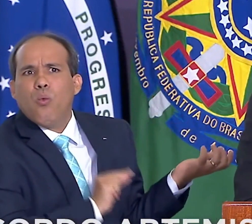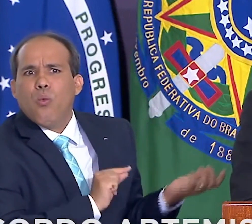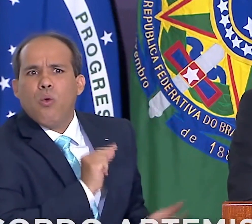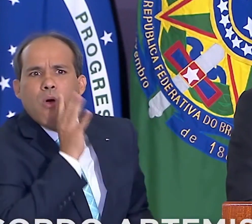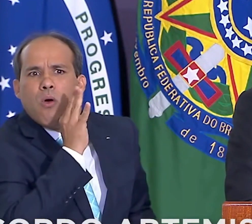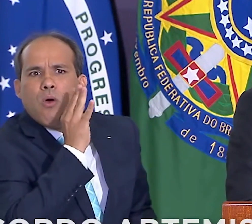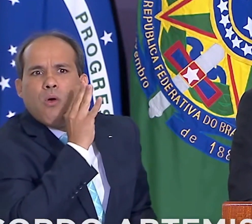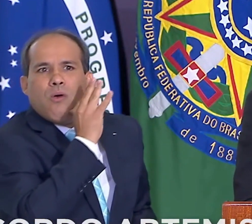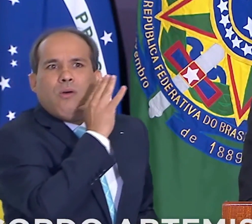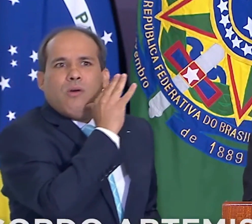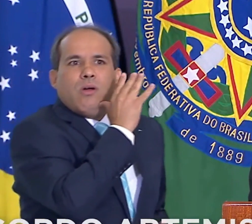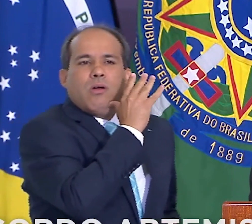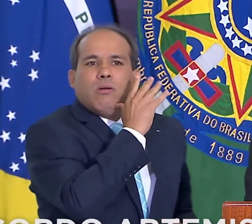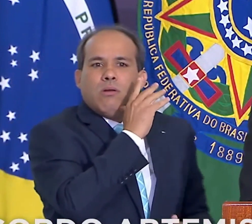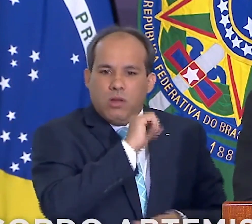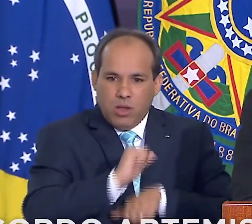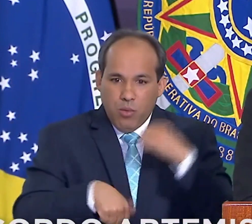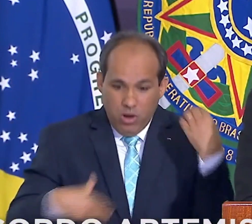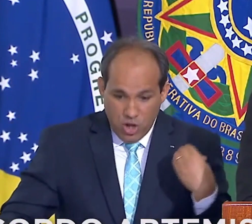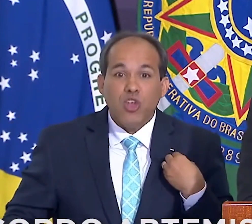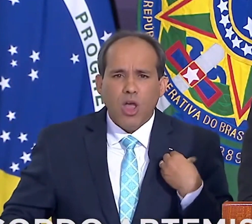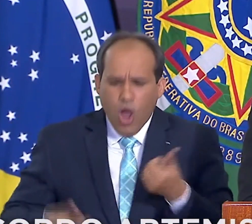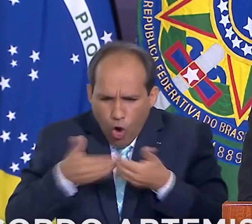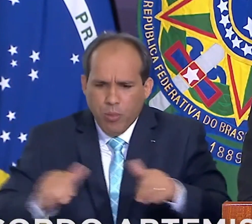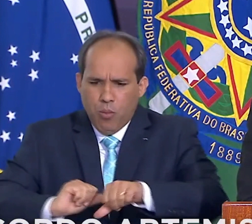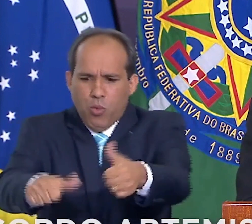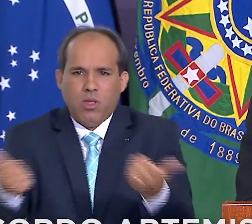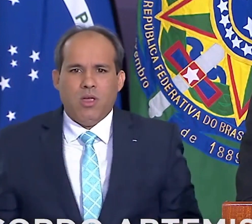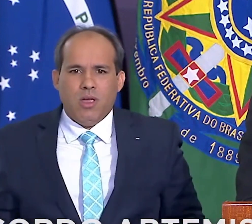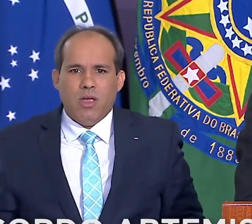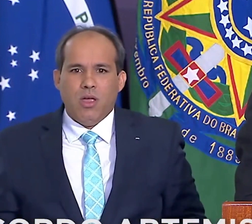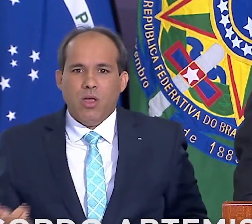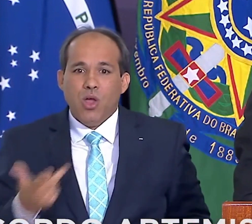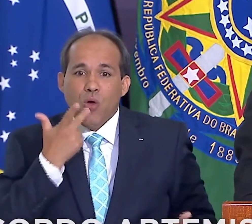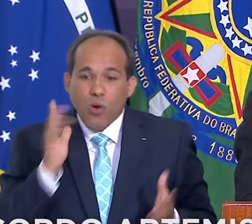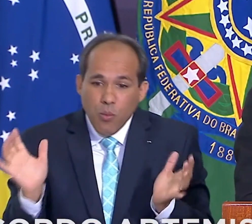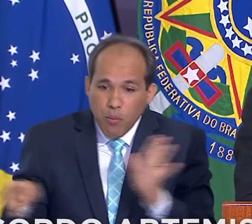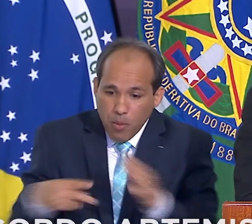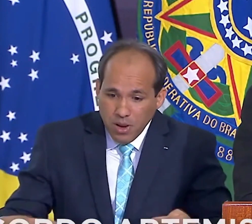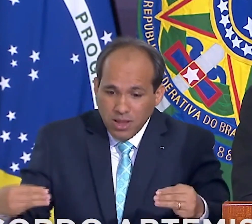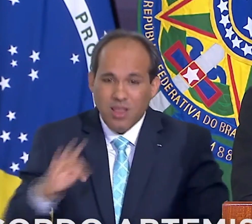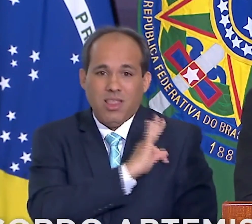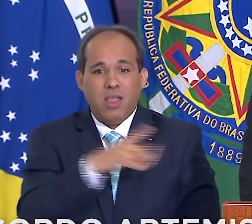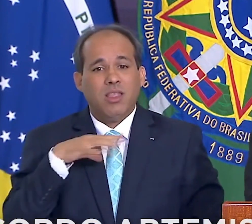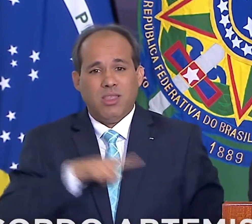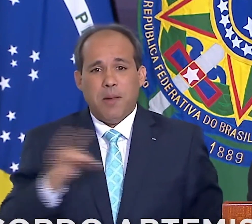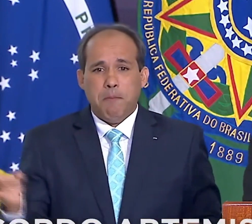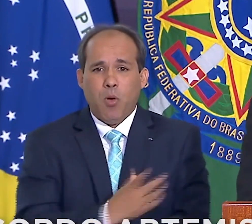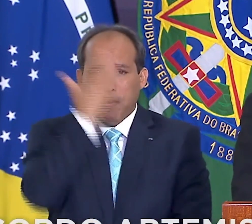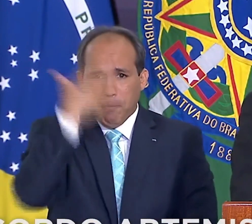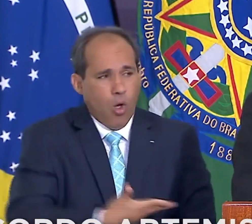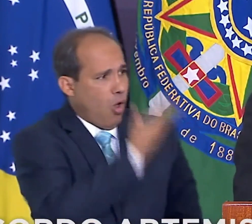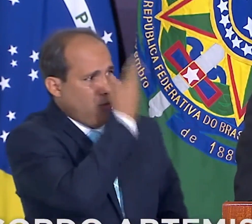Nós chegamos e começamos a mudar isso aí. Quando eu falo em ministérios técnicos, tem uma prova viva aqui, mais uma, o Marcos